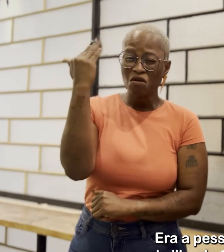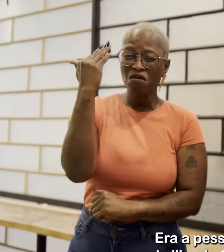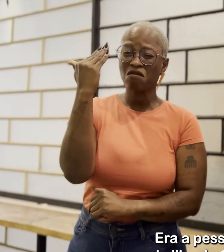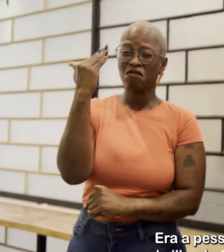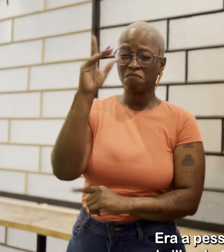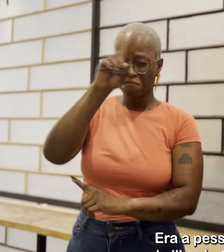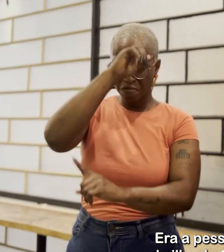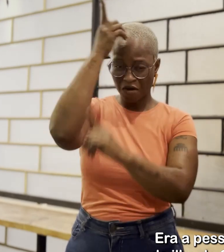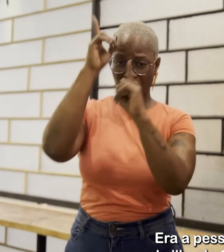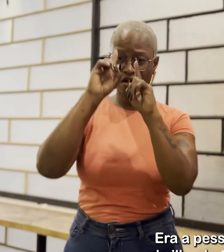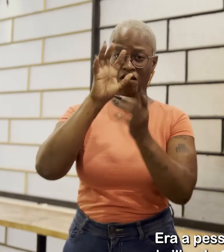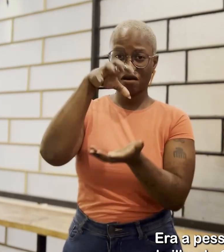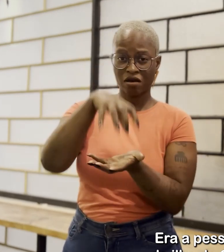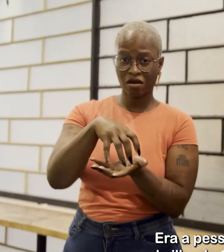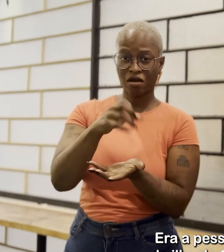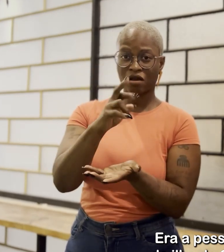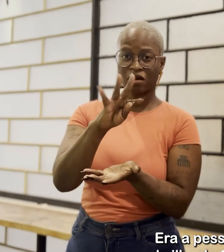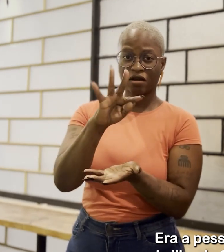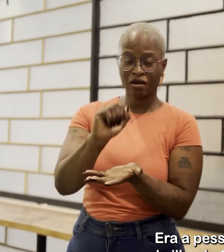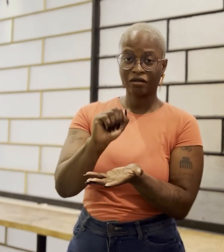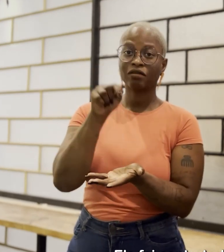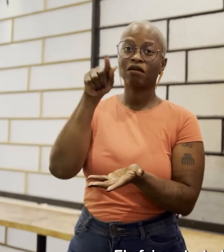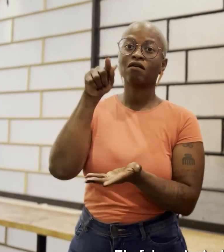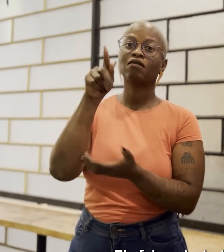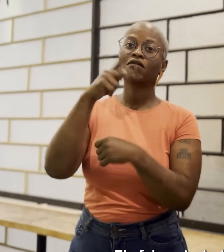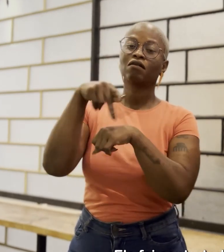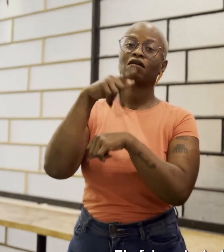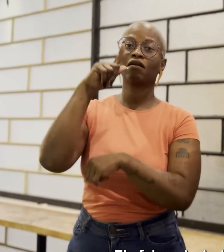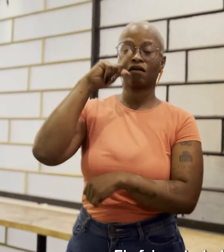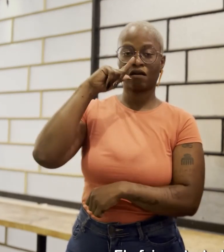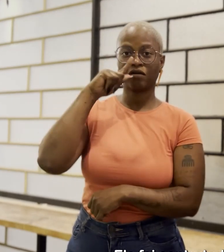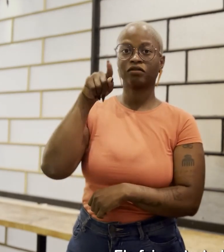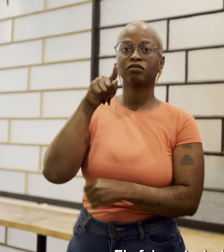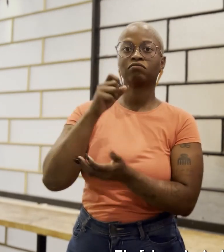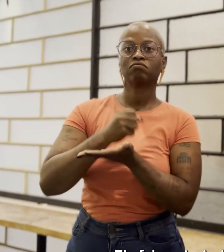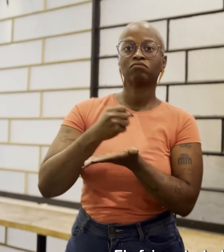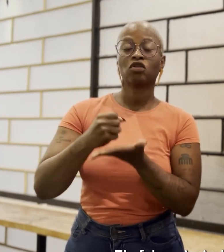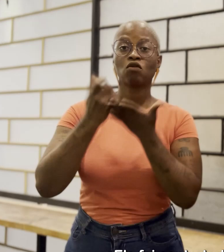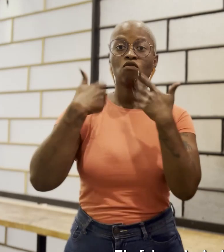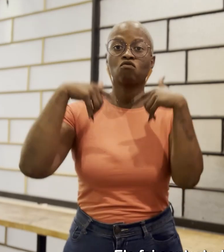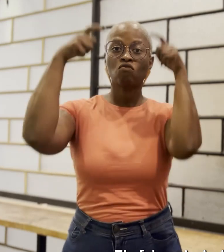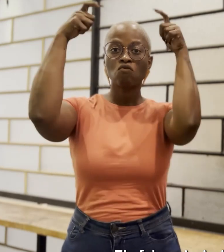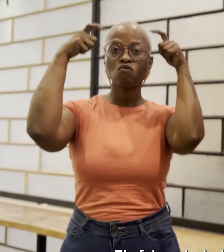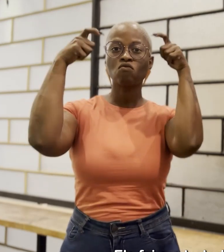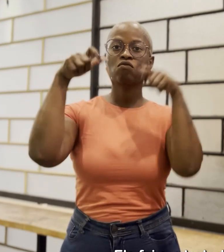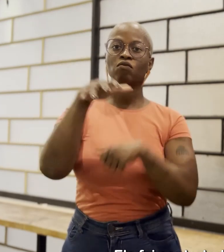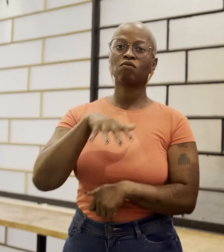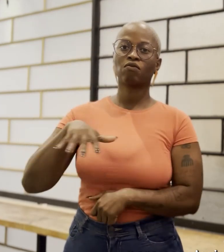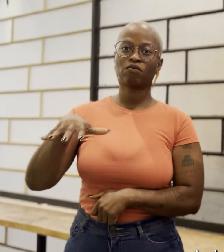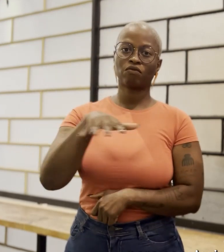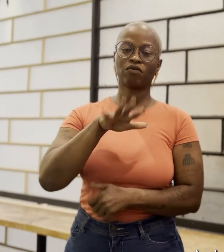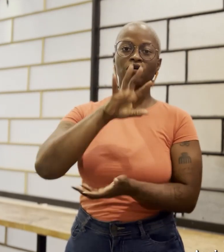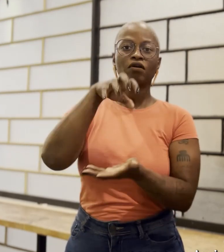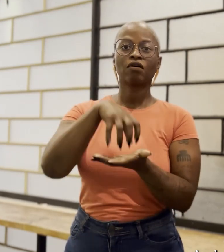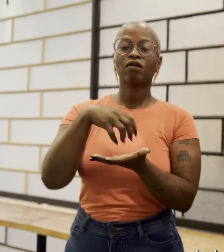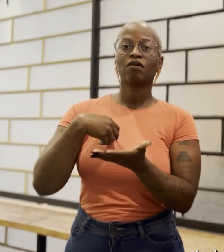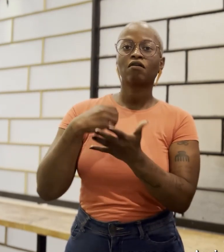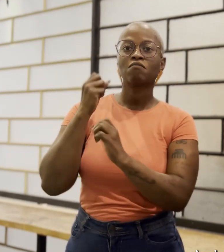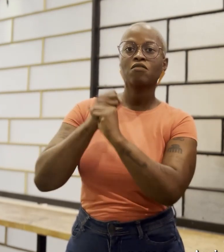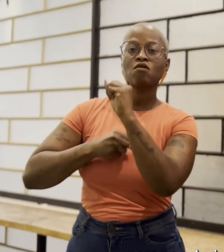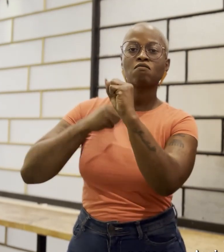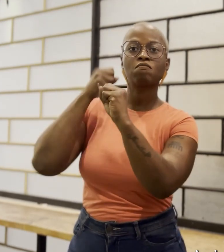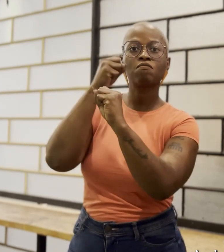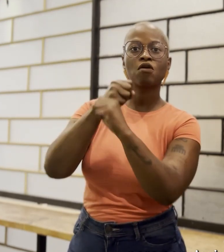ilha de Creta, na Grécia. Ele foi contratado pelo rei daquela ilha para construir um